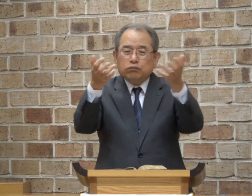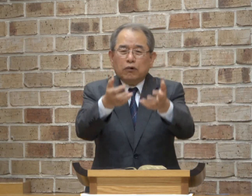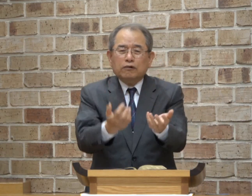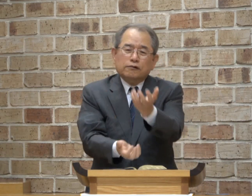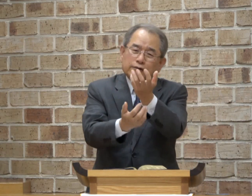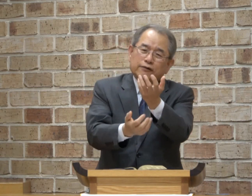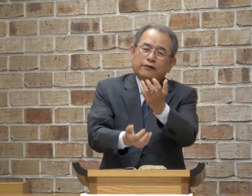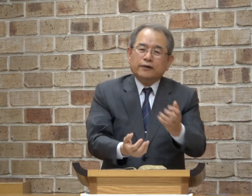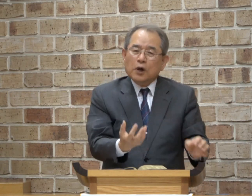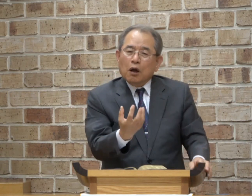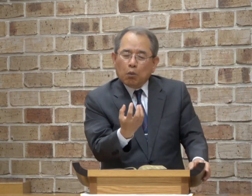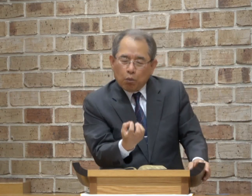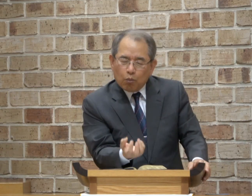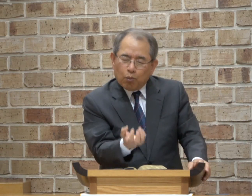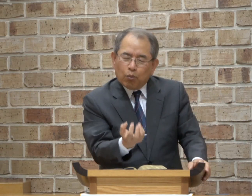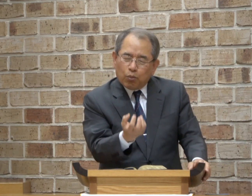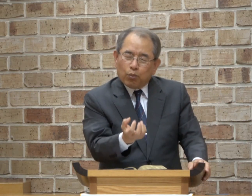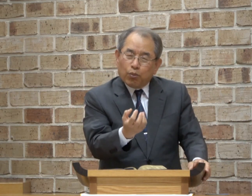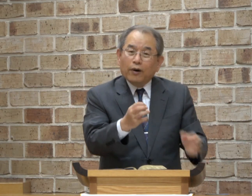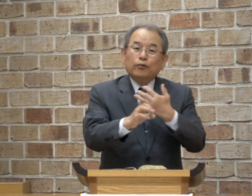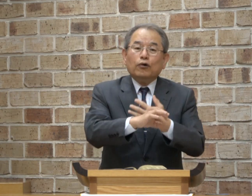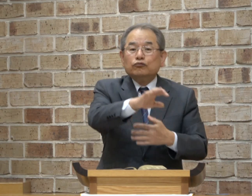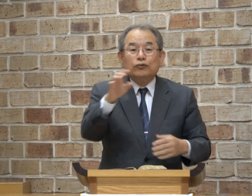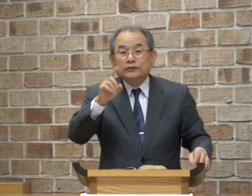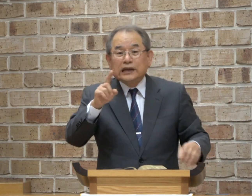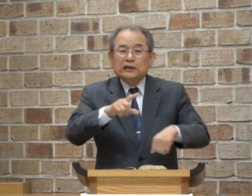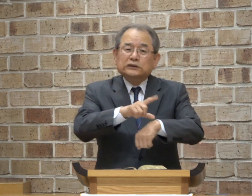끓이는데 뚝배기에 밥을 끓이는데 불을 하는데